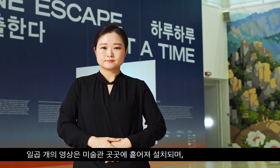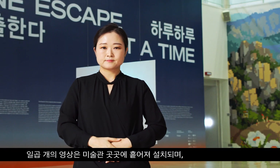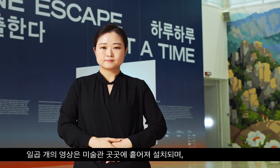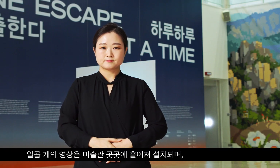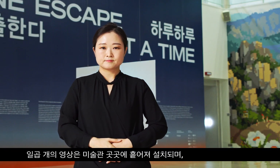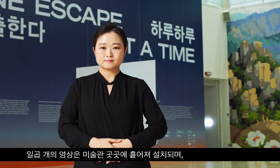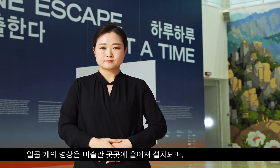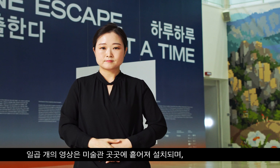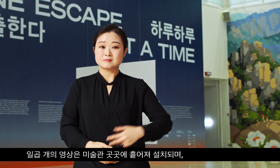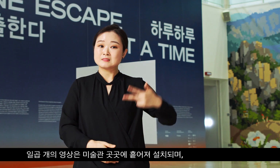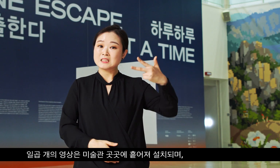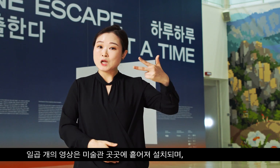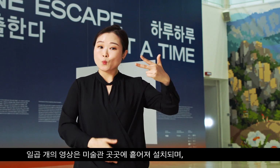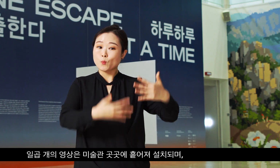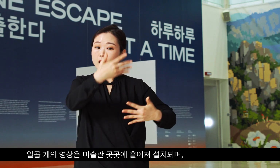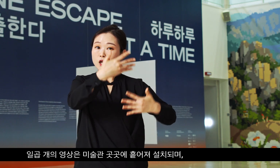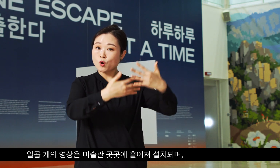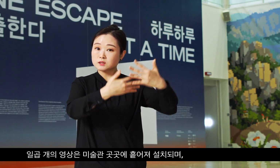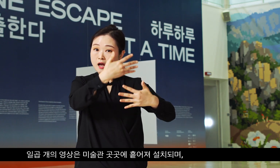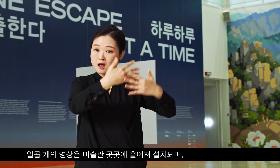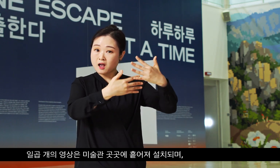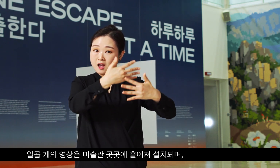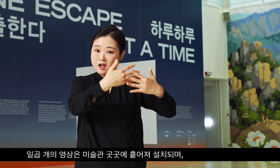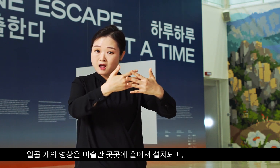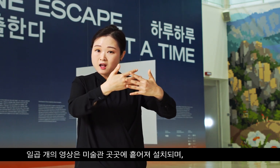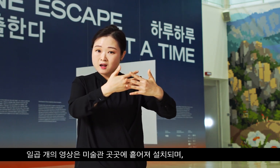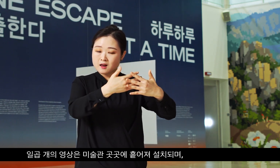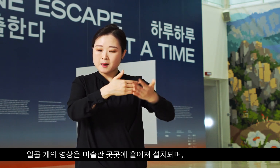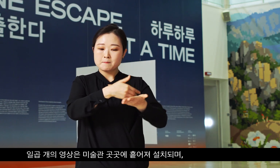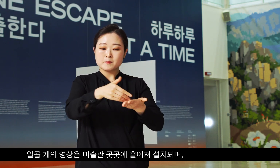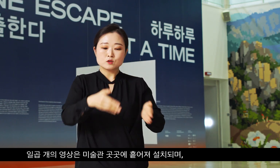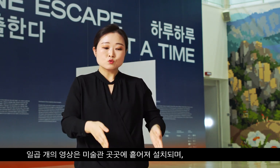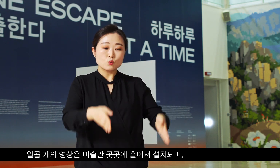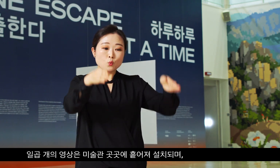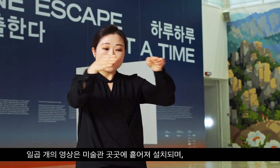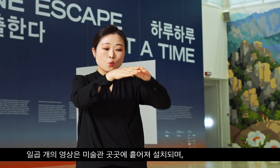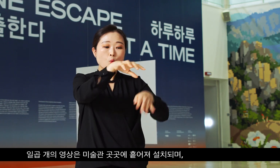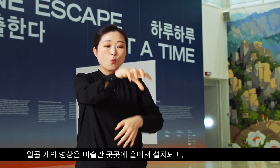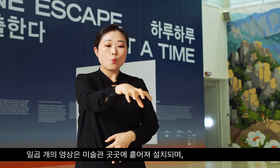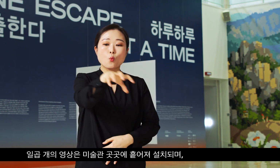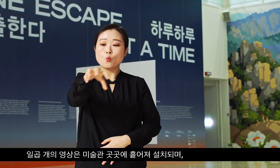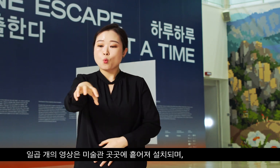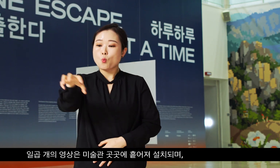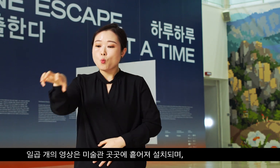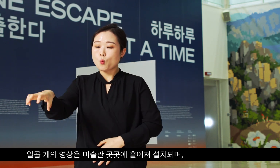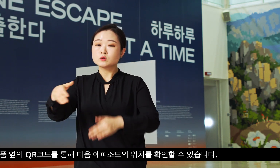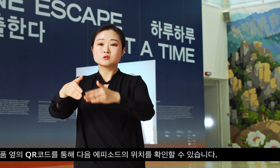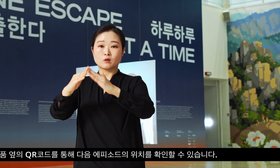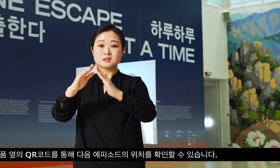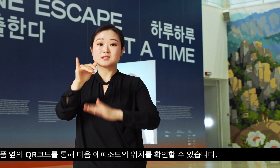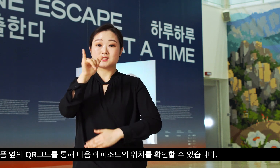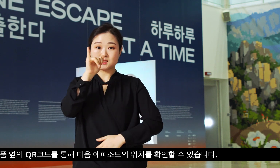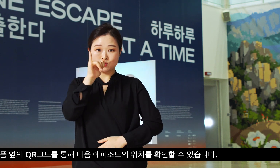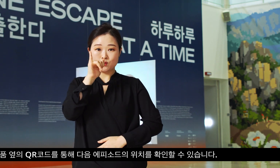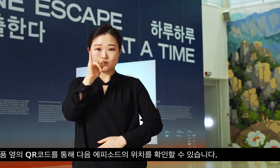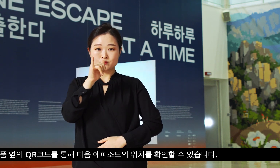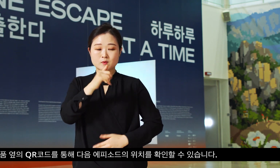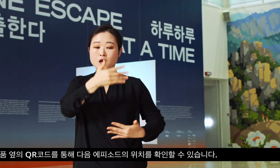7개의 영상은 미술관 곳곳에 흩어져 설치되며 작품 옆에 QR코드를